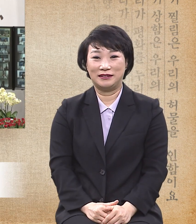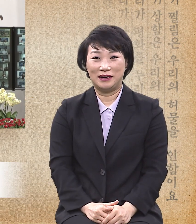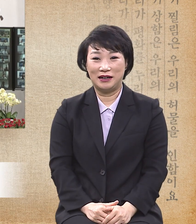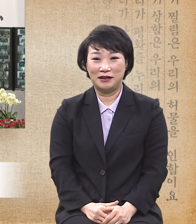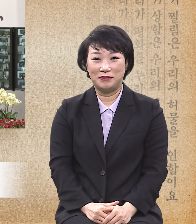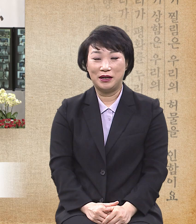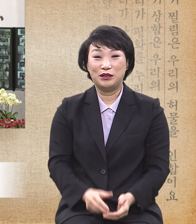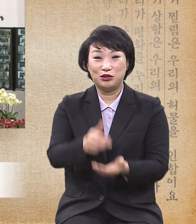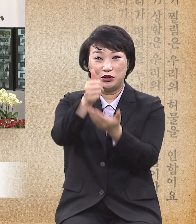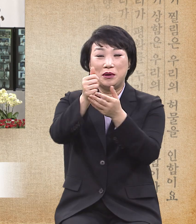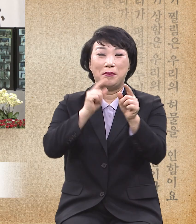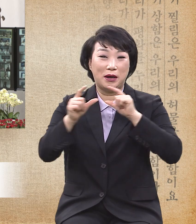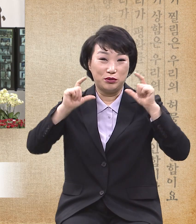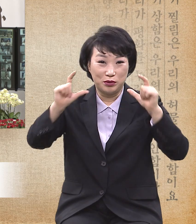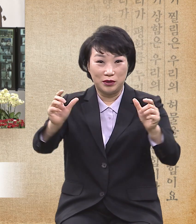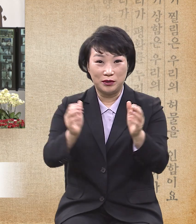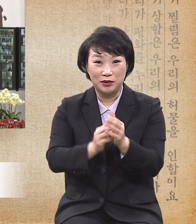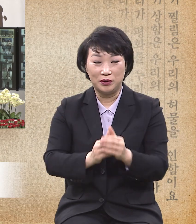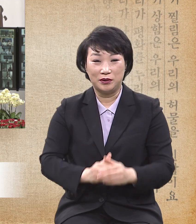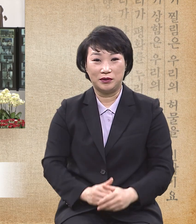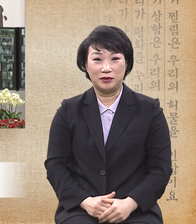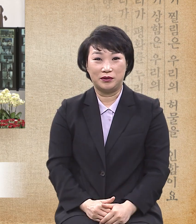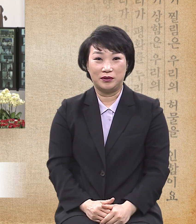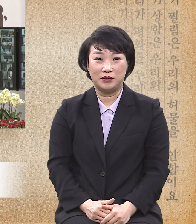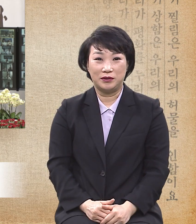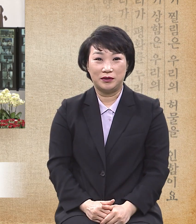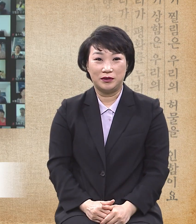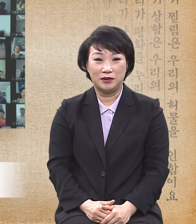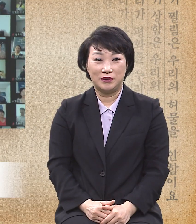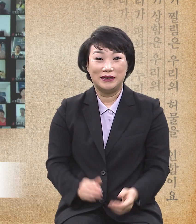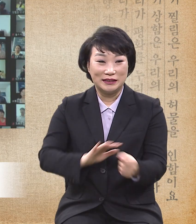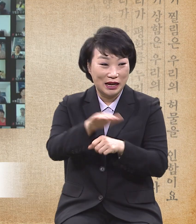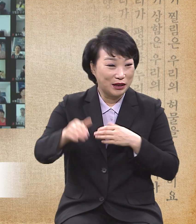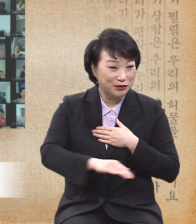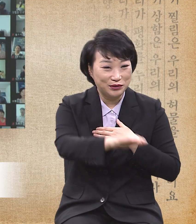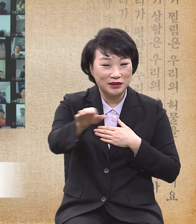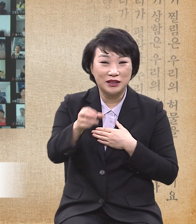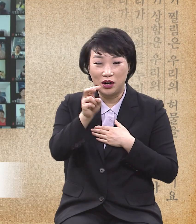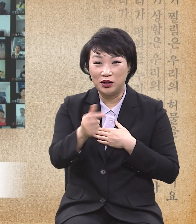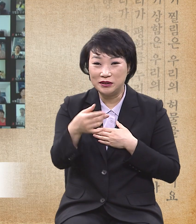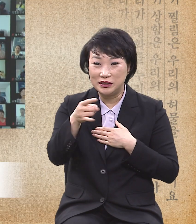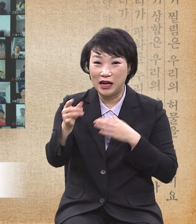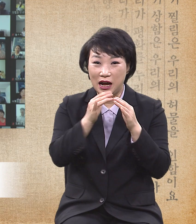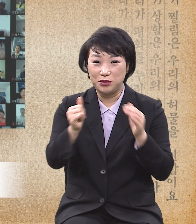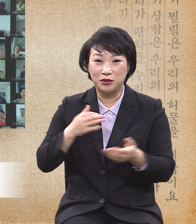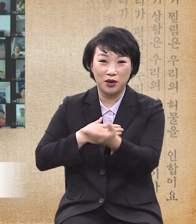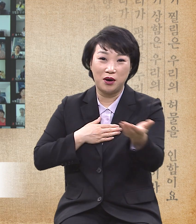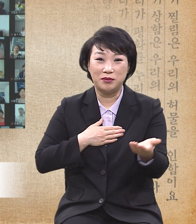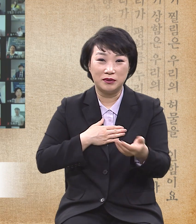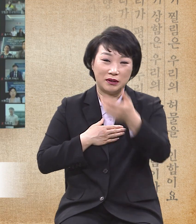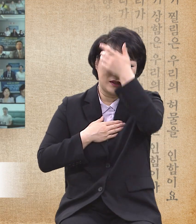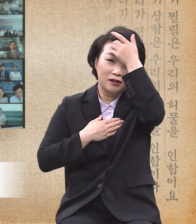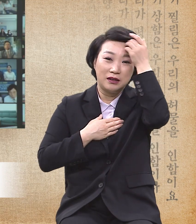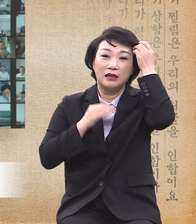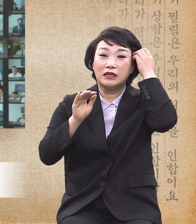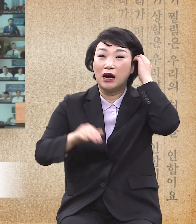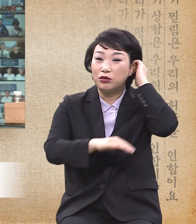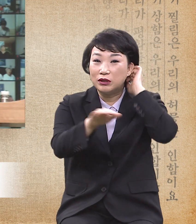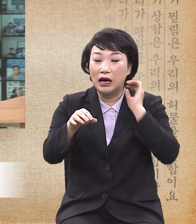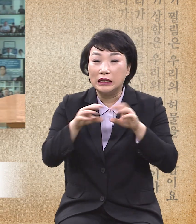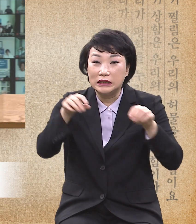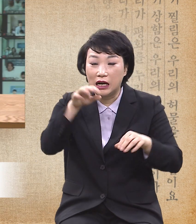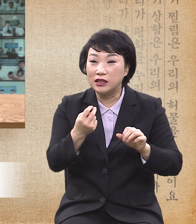강령이니라 라고 주님이 말씀하셨습니다. 사랑하는 연세가족이요, 우리가 이 땅에